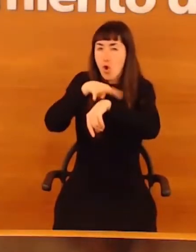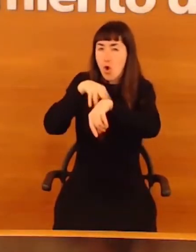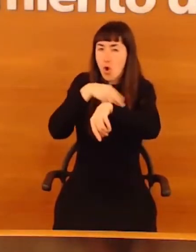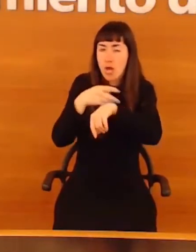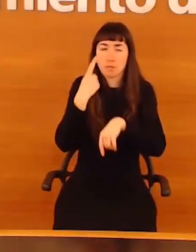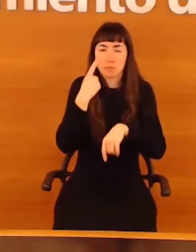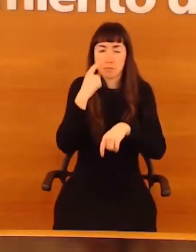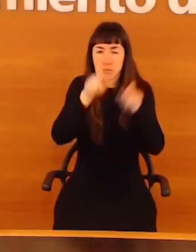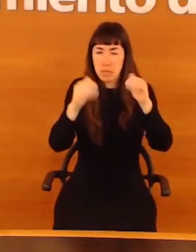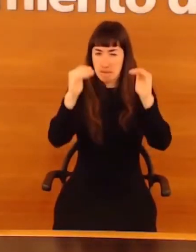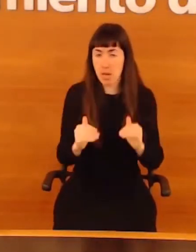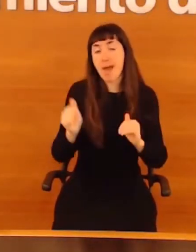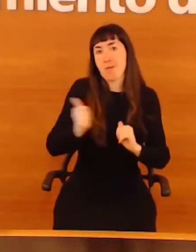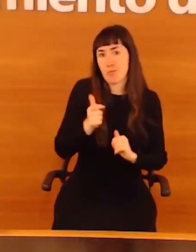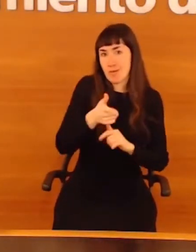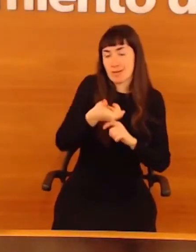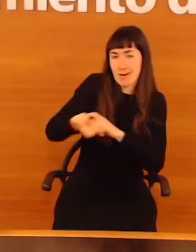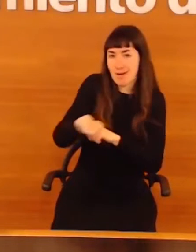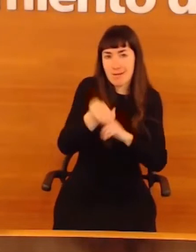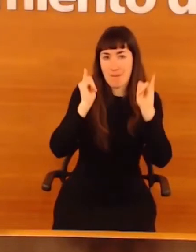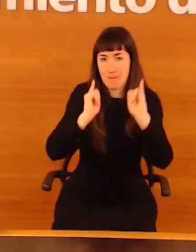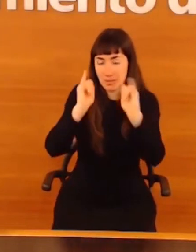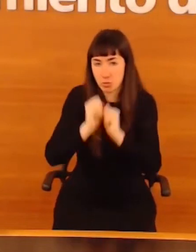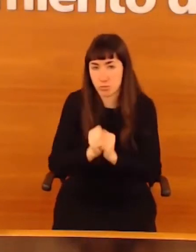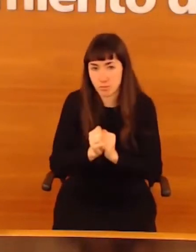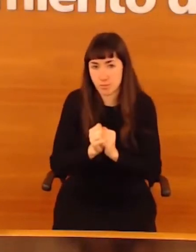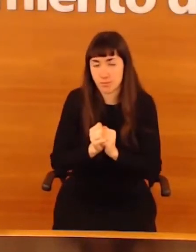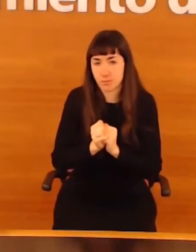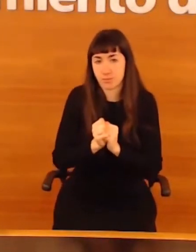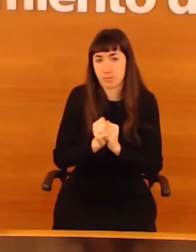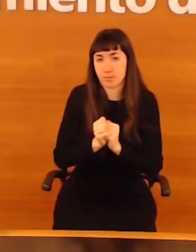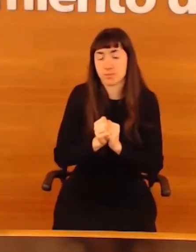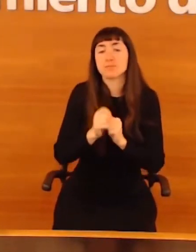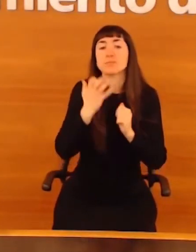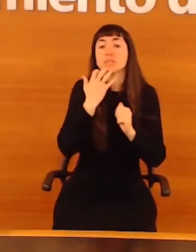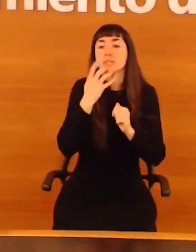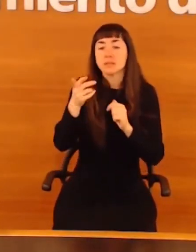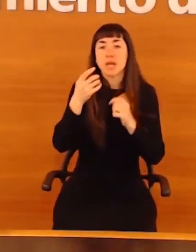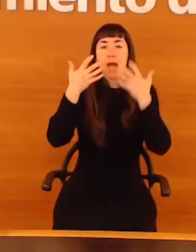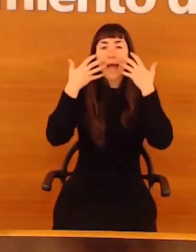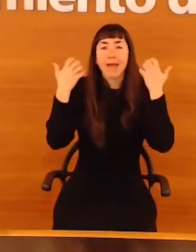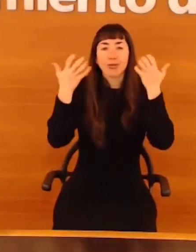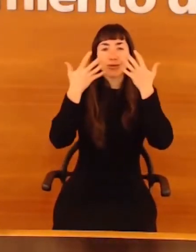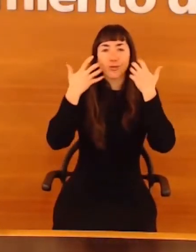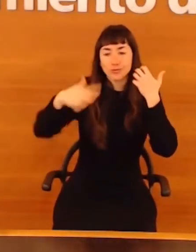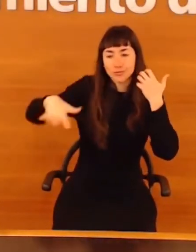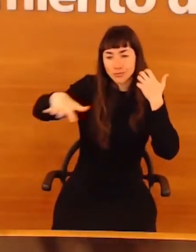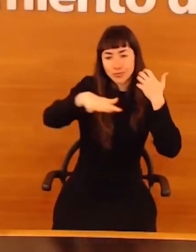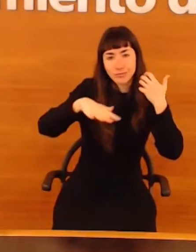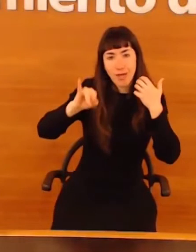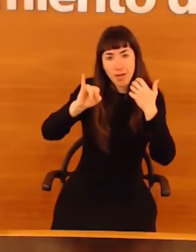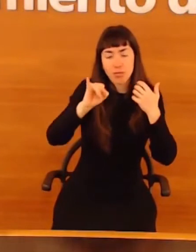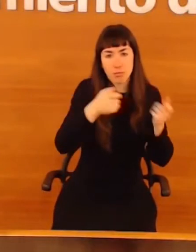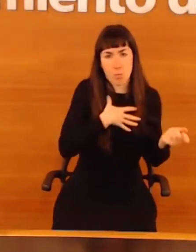con respecto a la alimentación de animales, se permite alimentar a las colonias felinas priorizando siempre horarios de